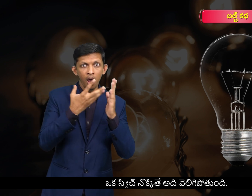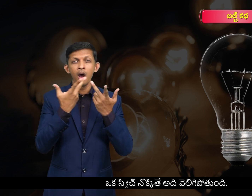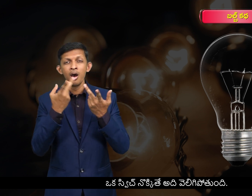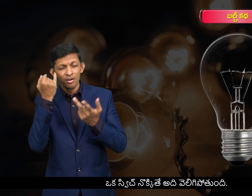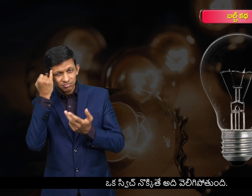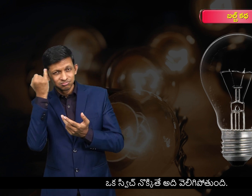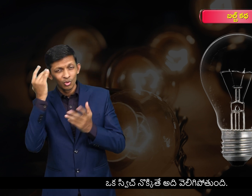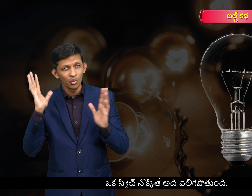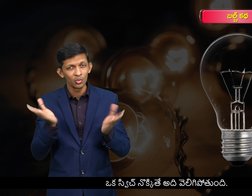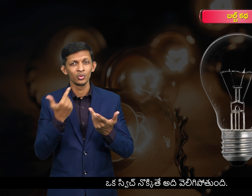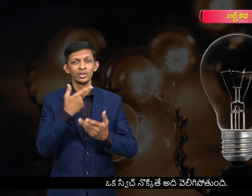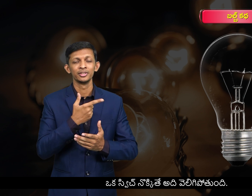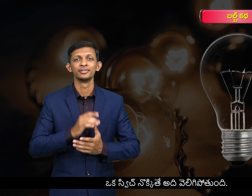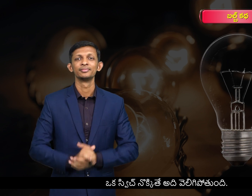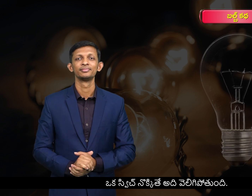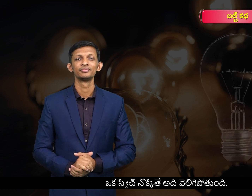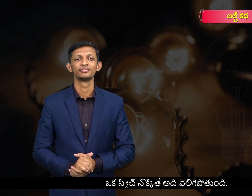వెలిగిపోతుంది.